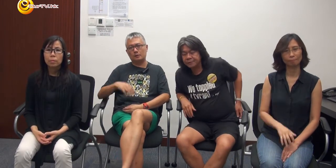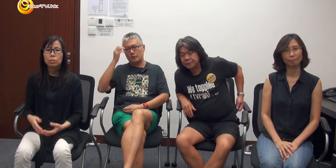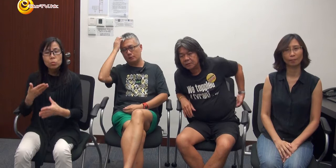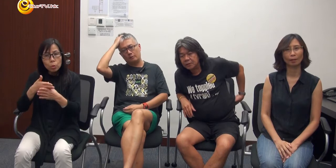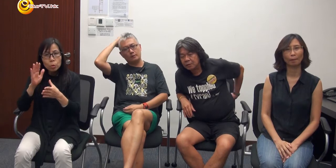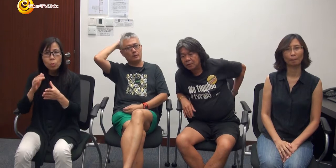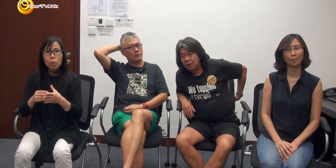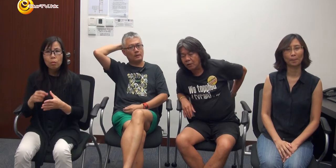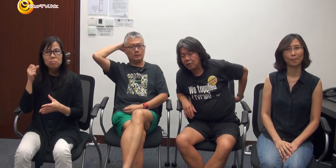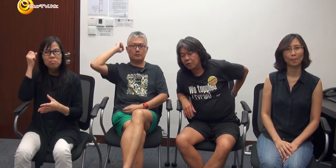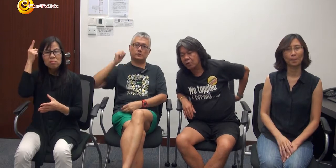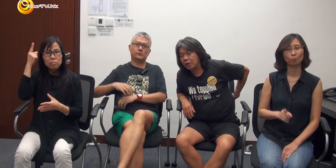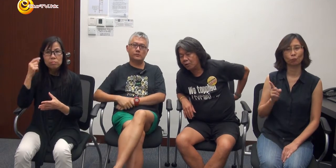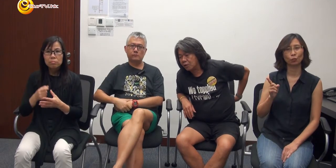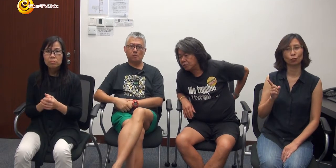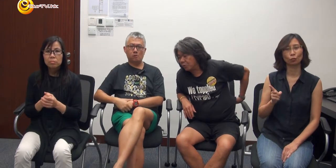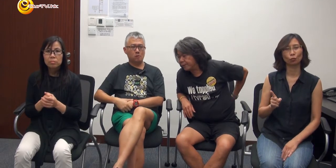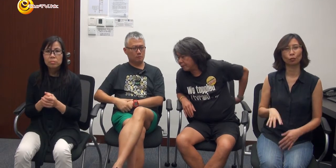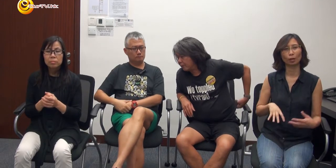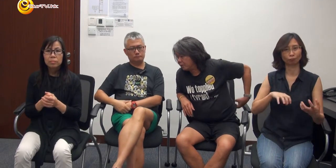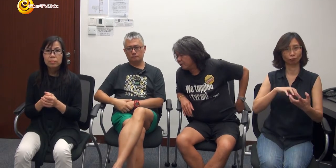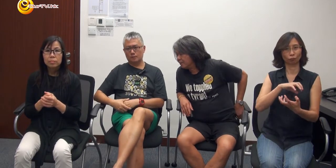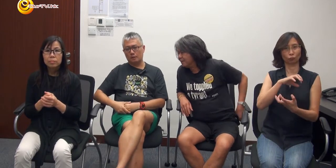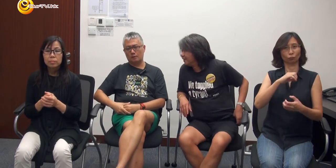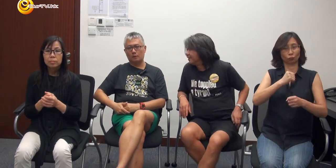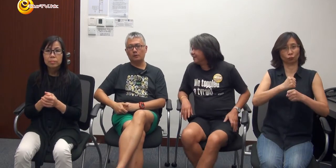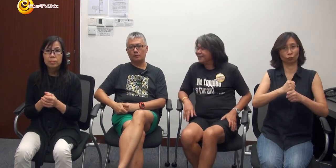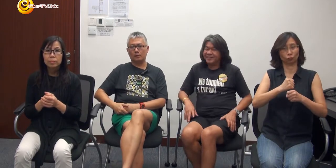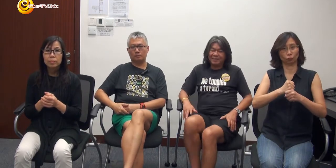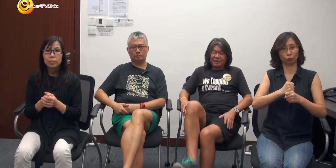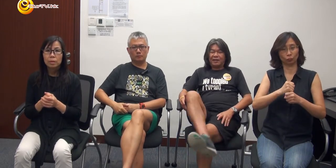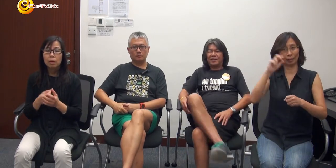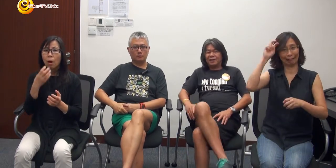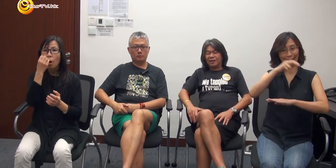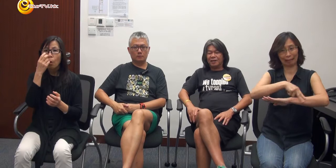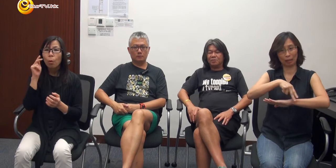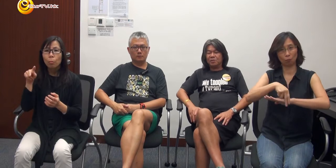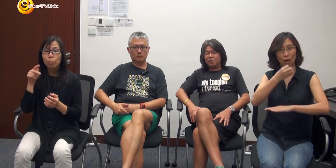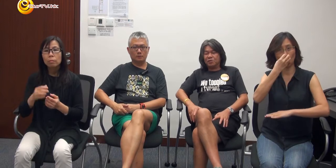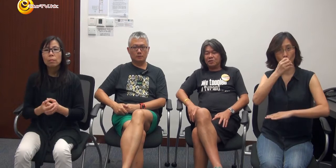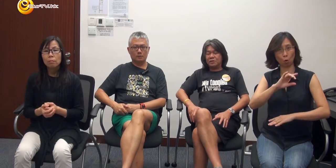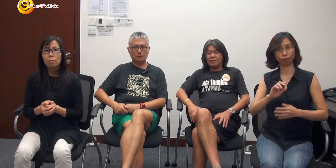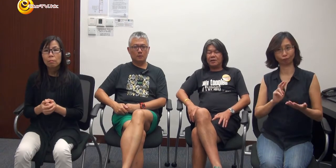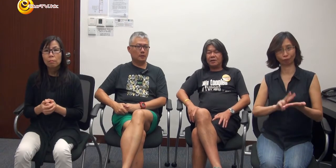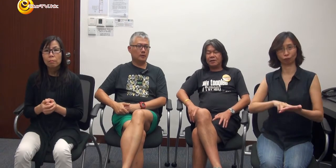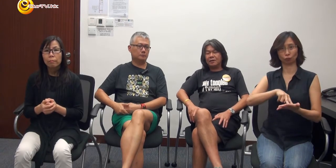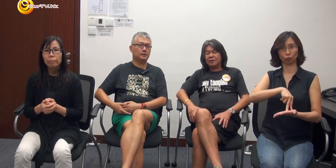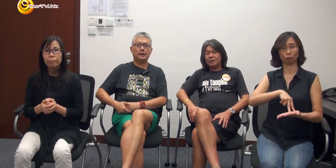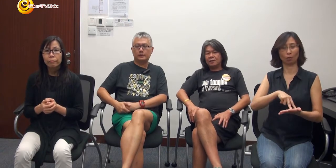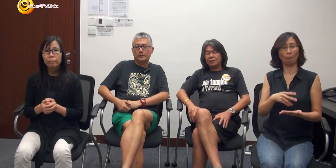覺得好奇怪，就係話 佢講緊搞緊港獨啊嘛，你 啊，港獨啊， 或者本土自治啦， 系啦，唔知啦，呢啲真